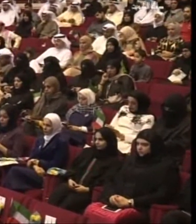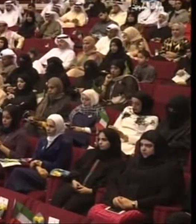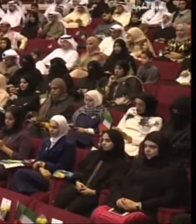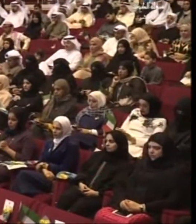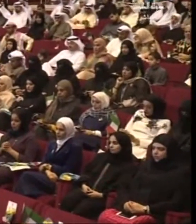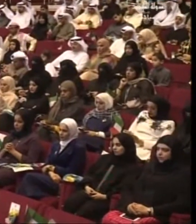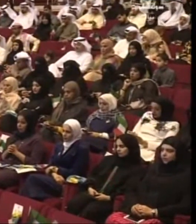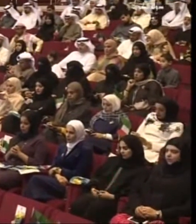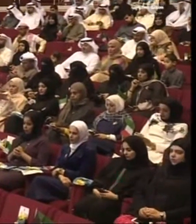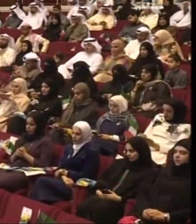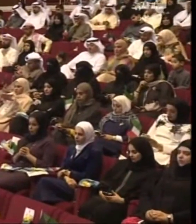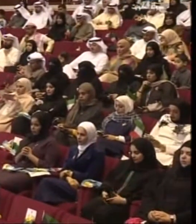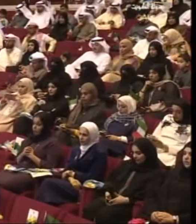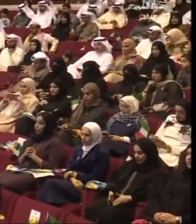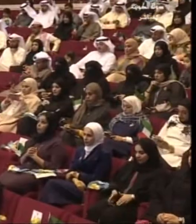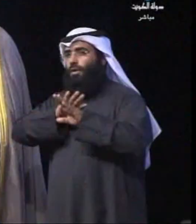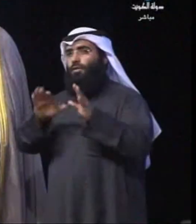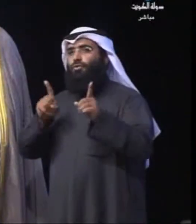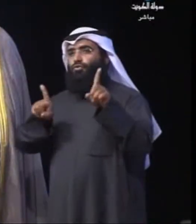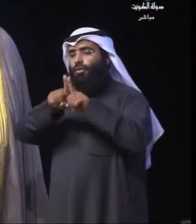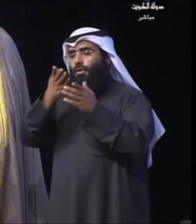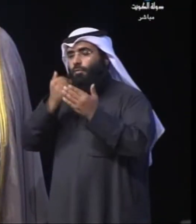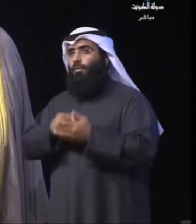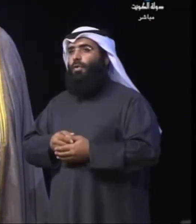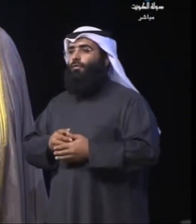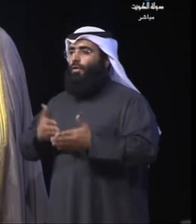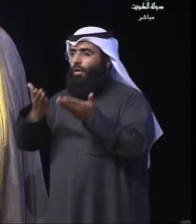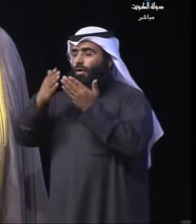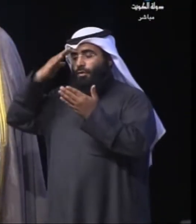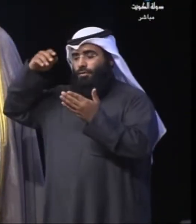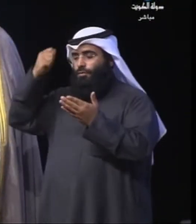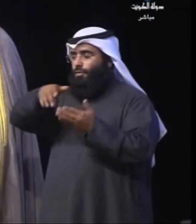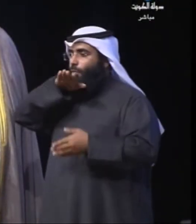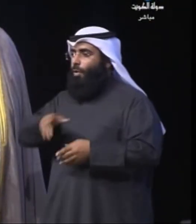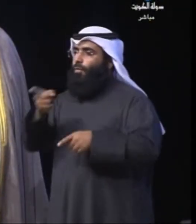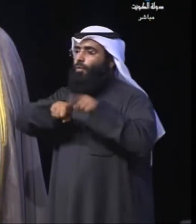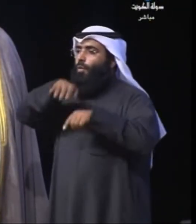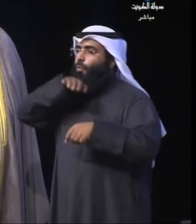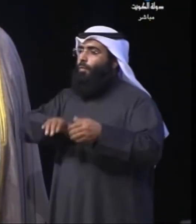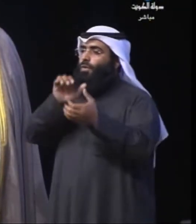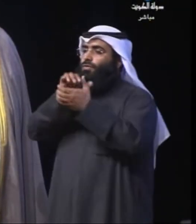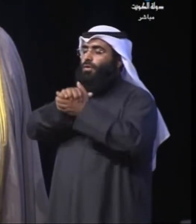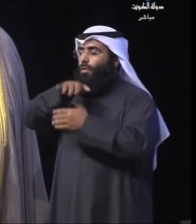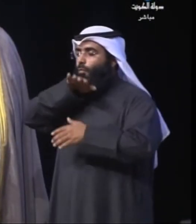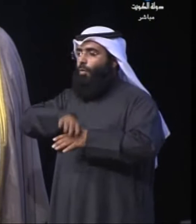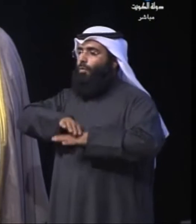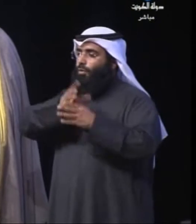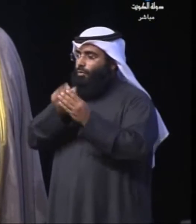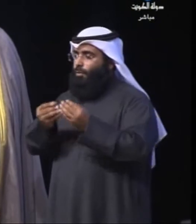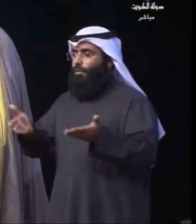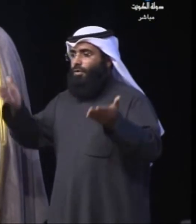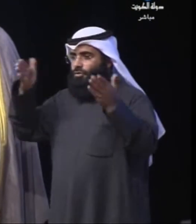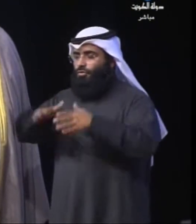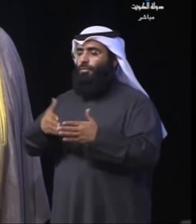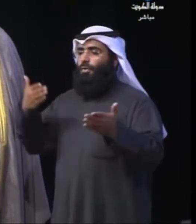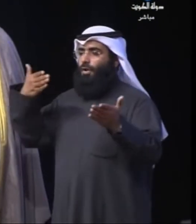صالح الأعمال واجعله خالصاً لوجهك الكريم، وصلي اللهم وسلم وبارك على سيدنا محمد وعلى آله وأصحابه والتابعين ومن